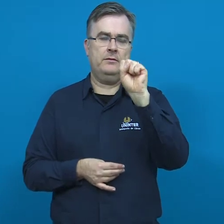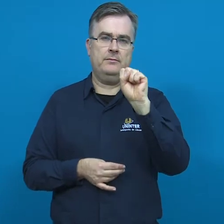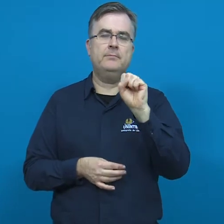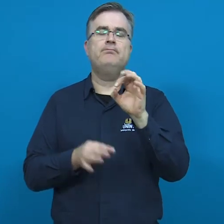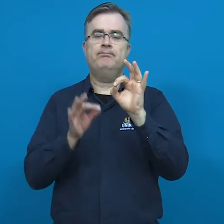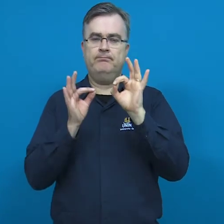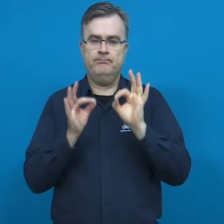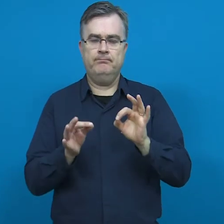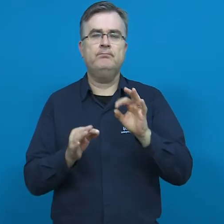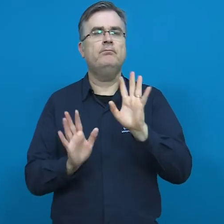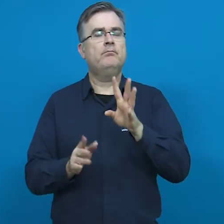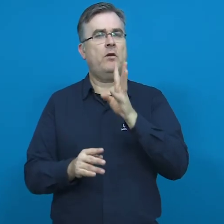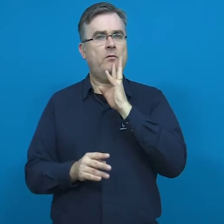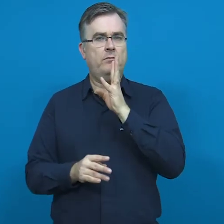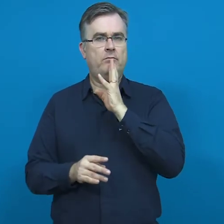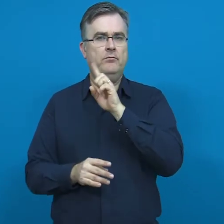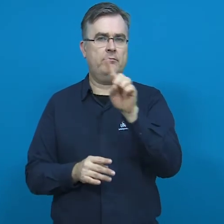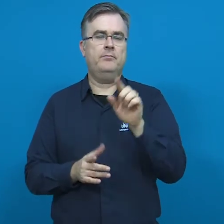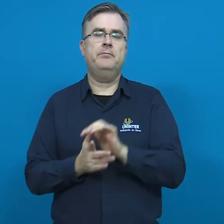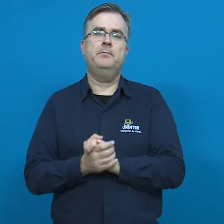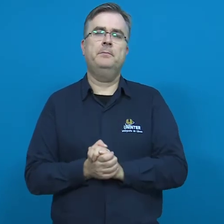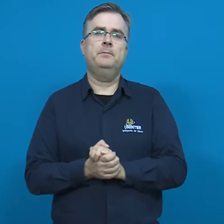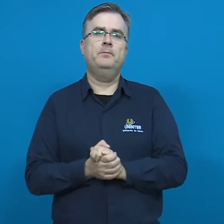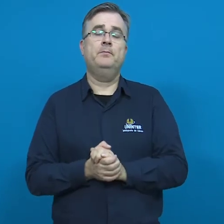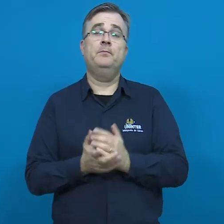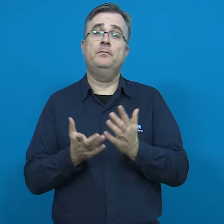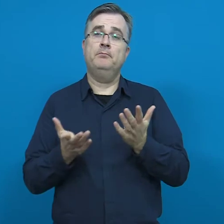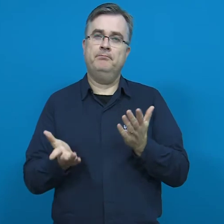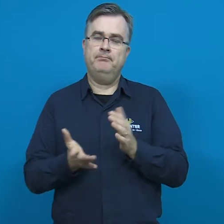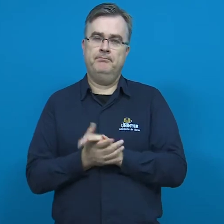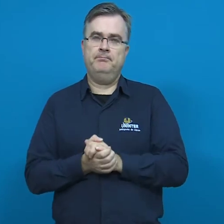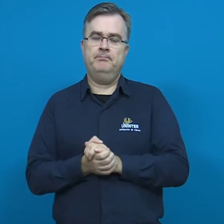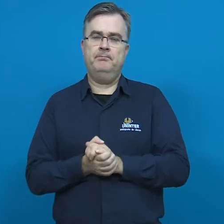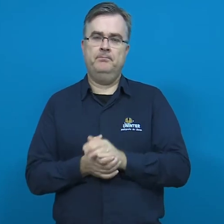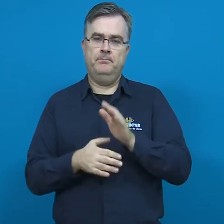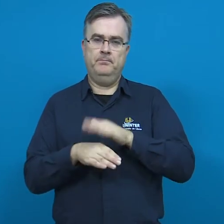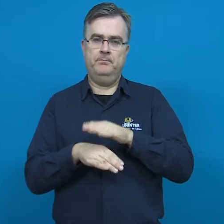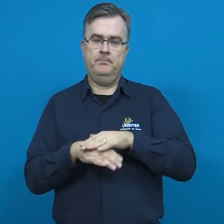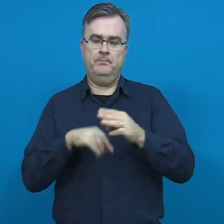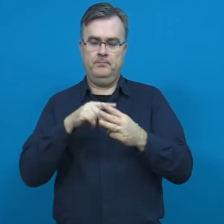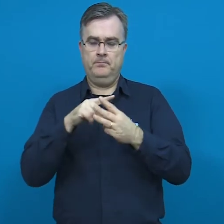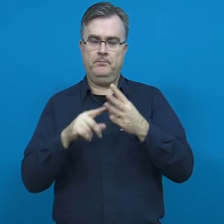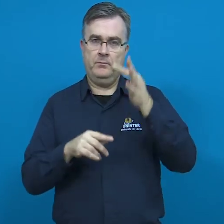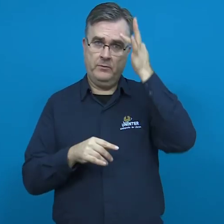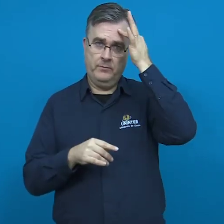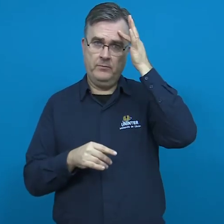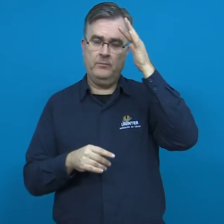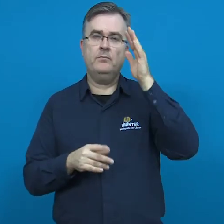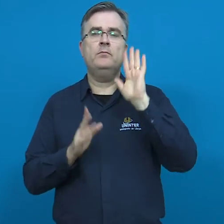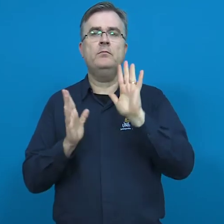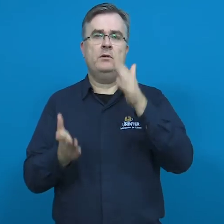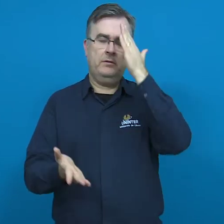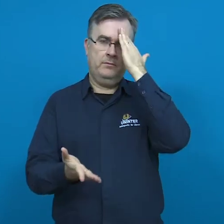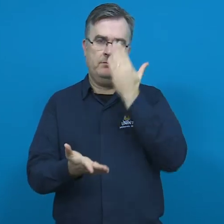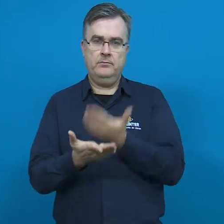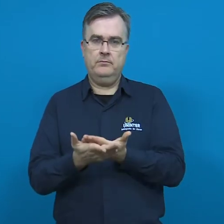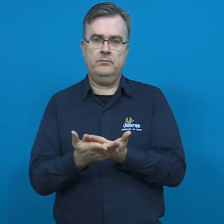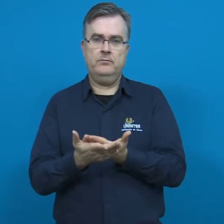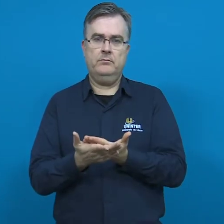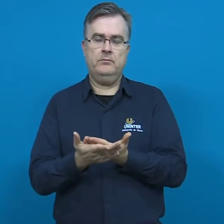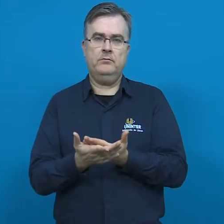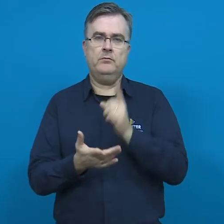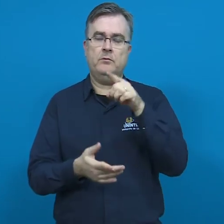Aristóteles, com certeza já ouviram falar. Então, esses três filósofos, eles